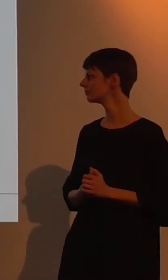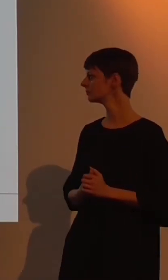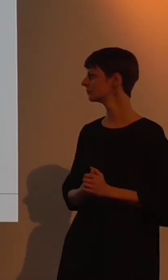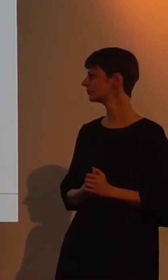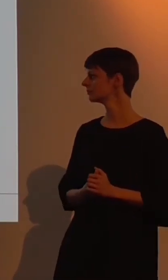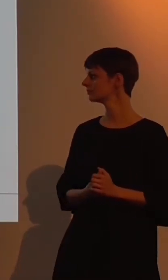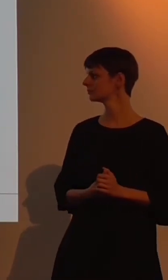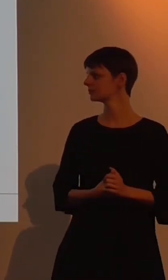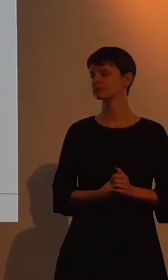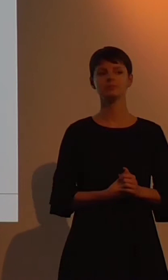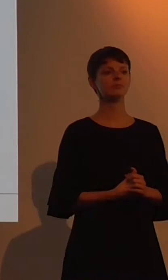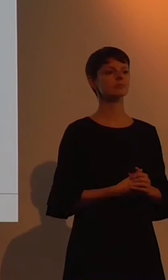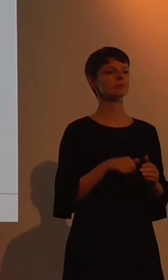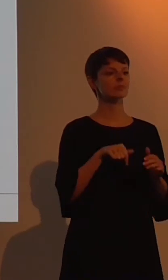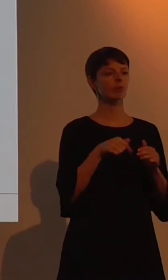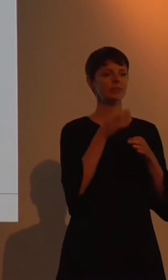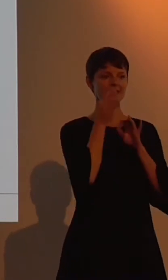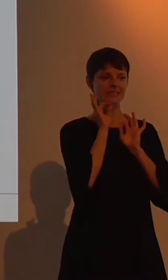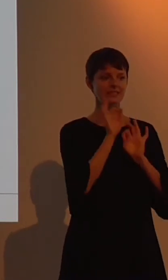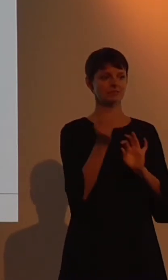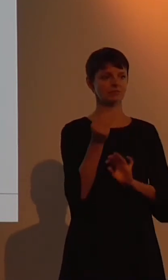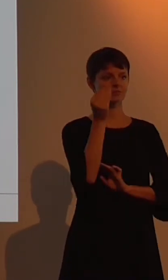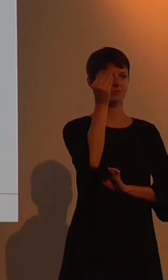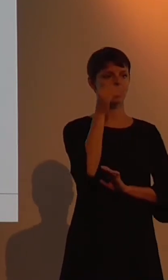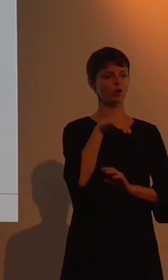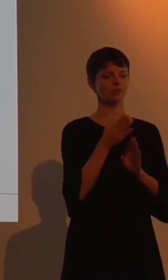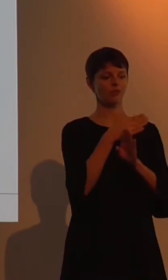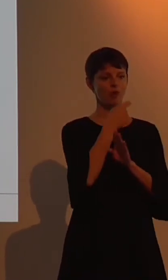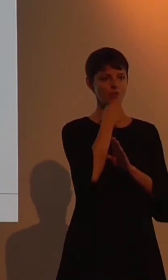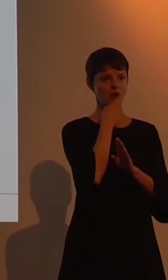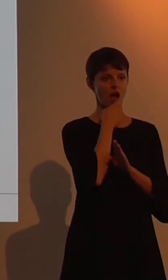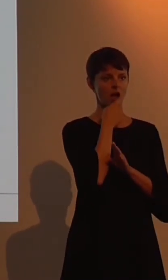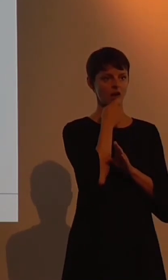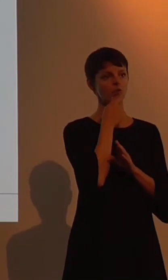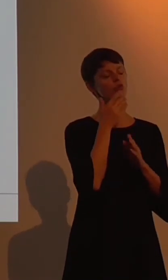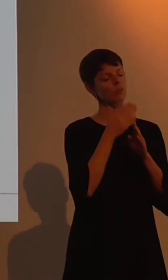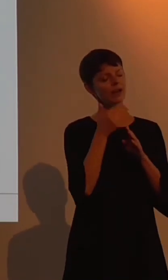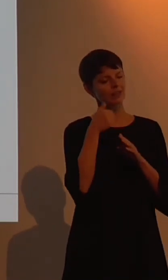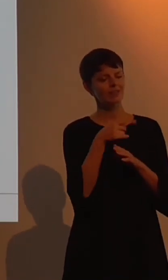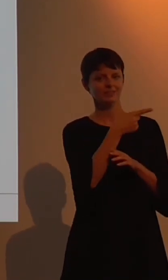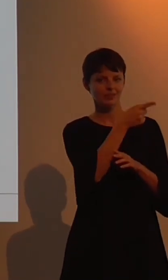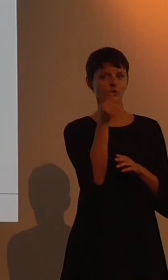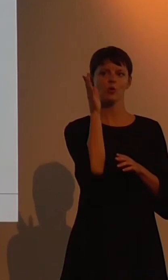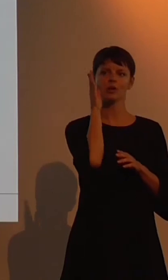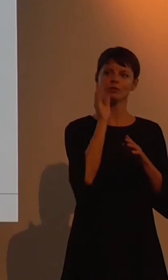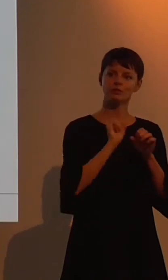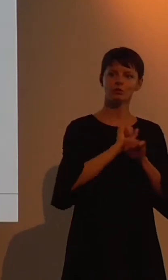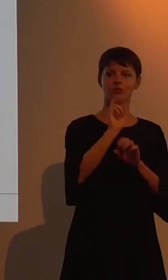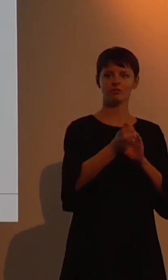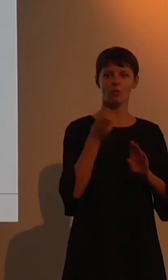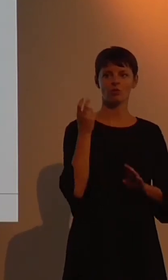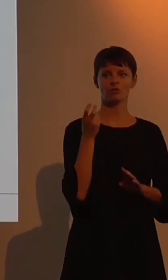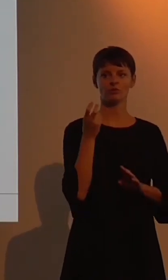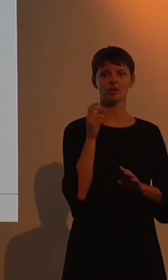So, dann nochmal auch nochmal explizit erwähnt, wenn es auch heute Vormittag schon mal ganz kurz aufgeführt wurde. Es werden auch